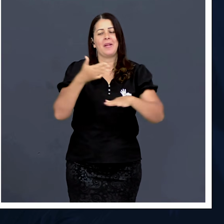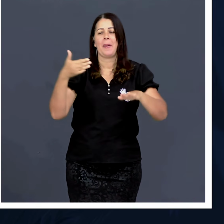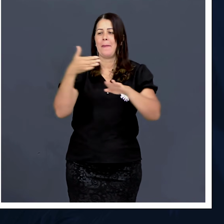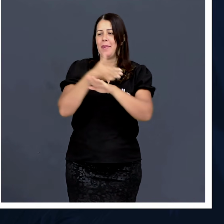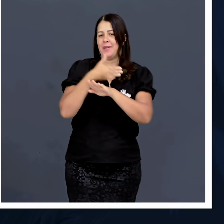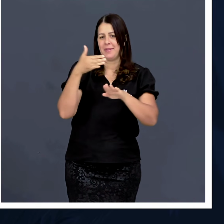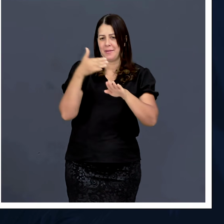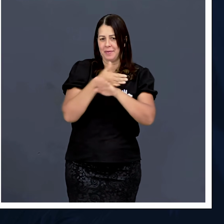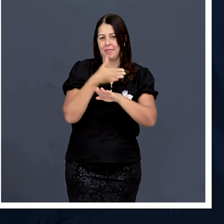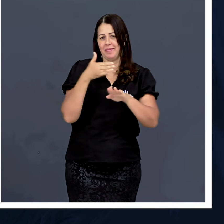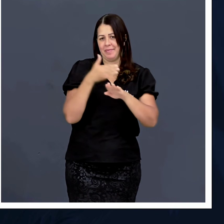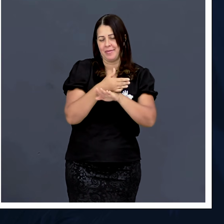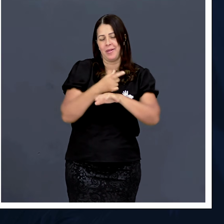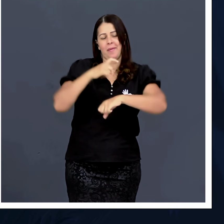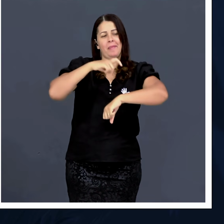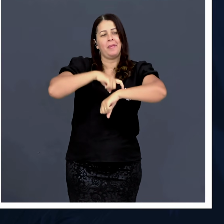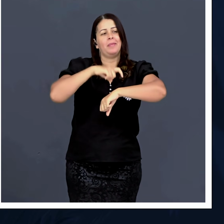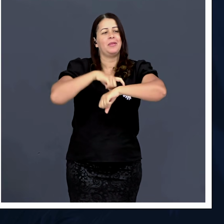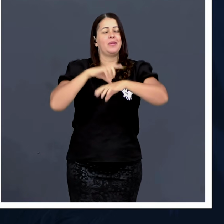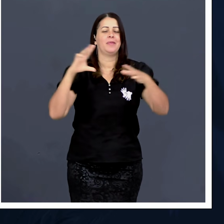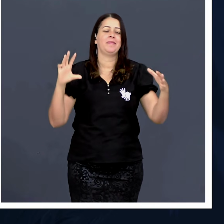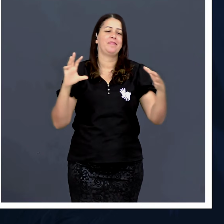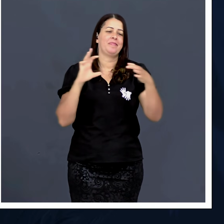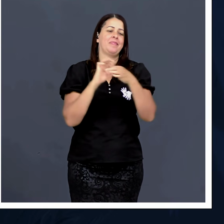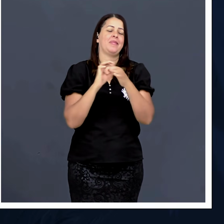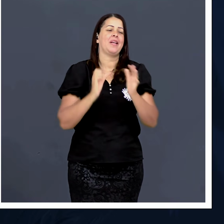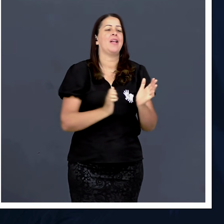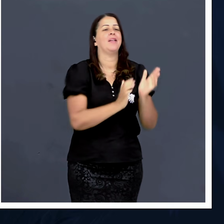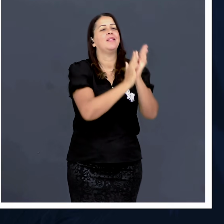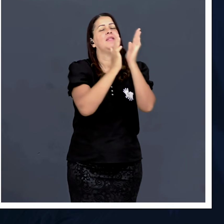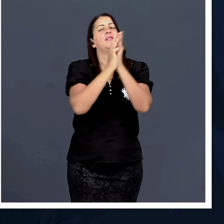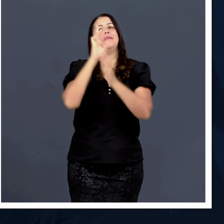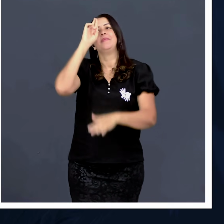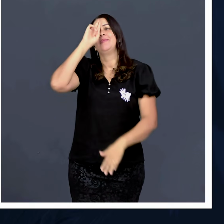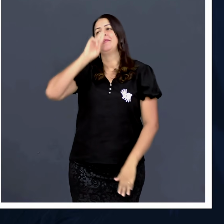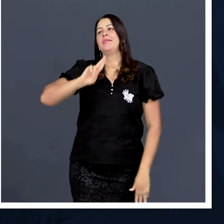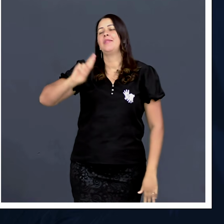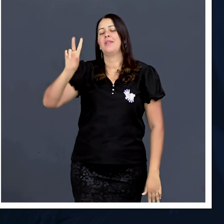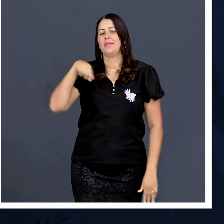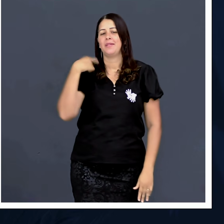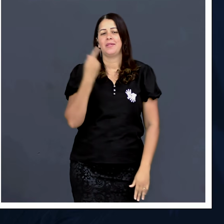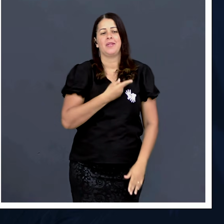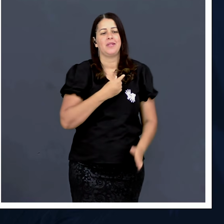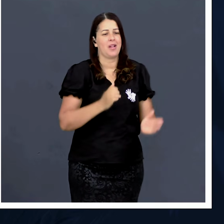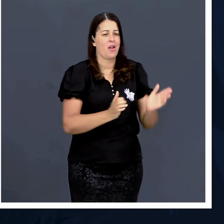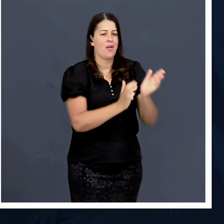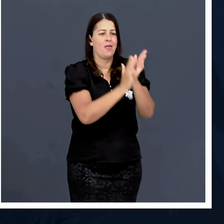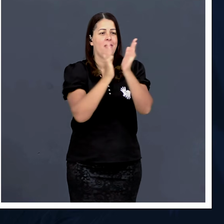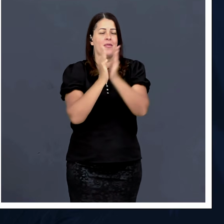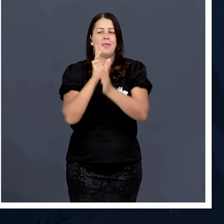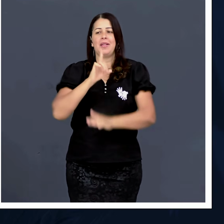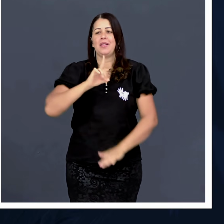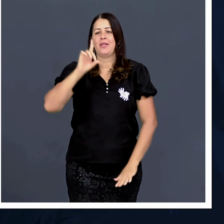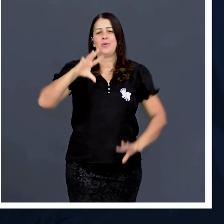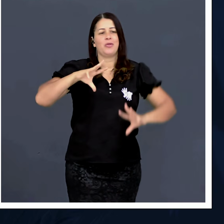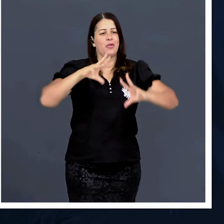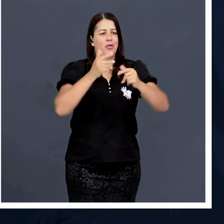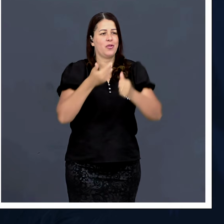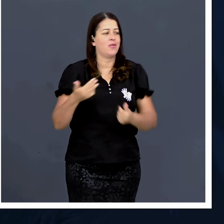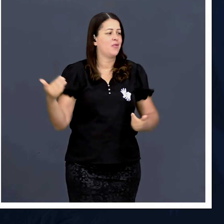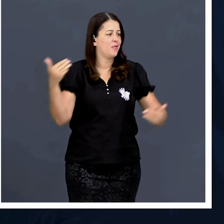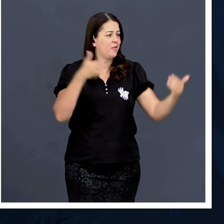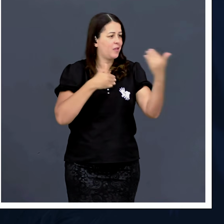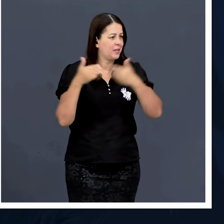participar de um momento de comunhão e de adoração ao Senhor. Nós louvamos a Deus por todos vocês que fazem